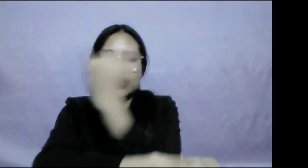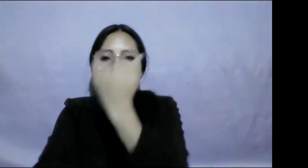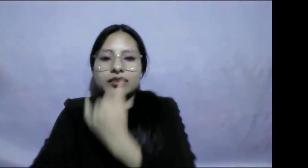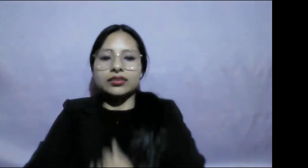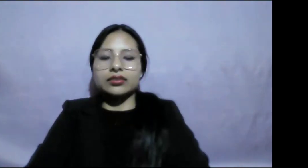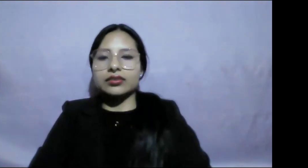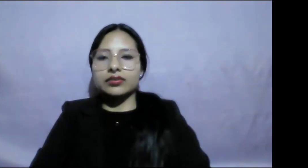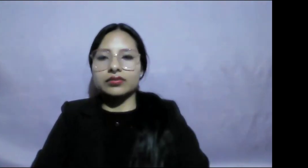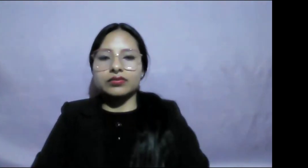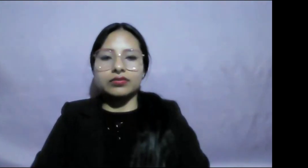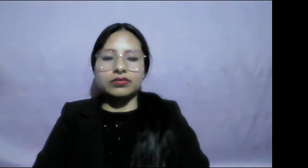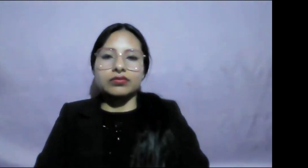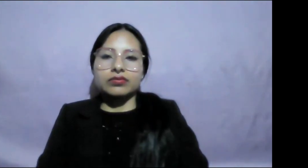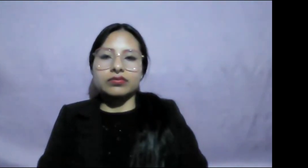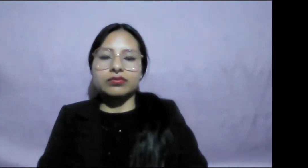está